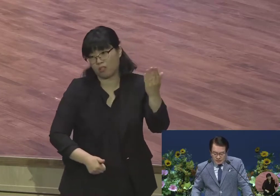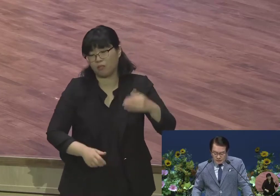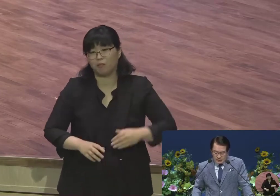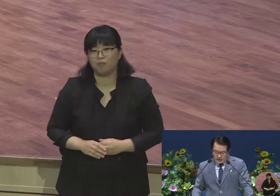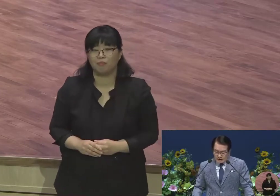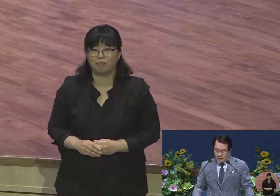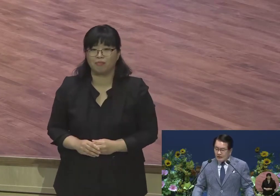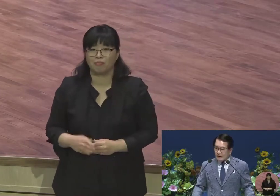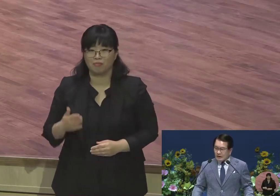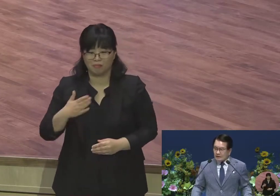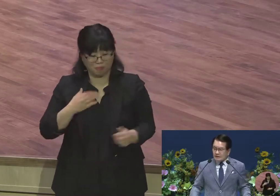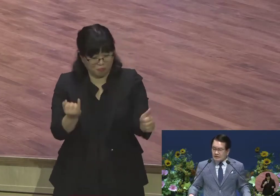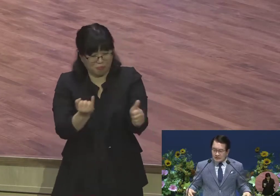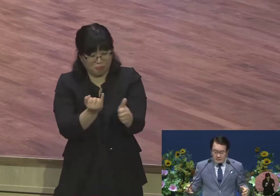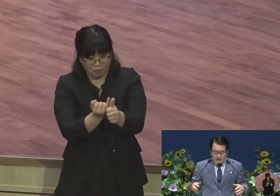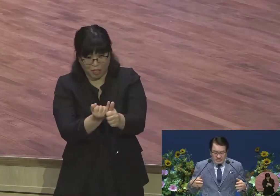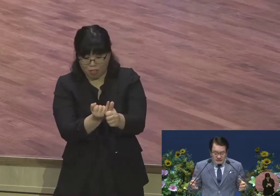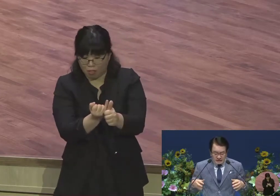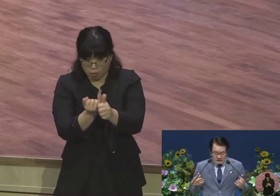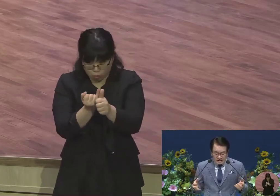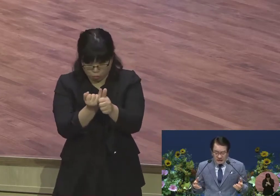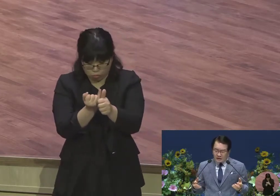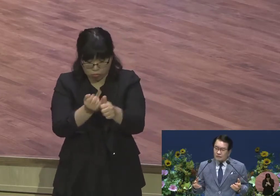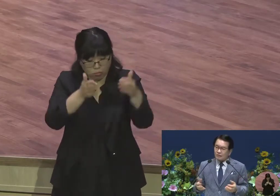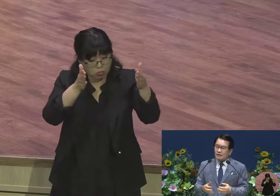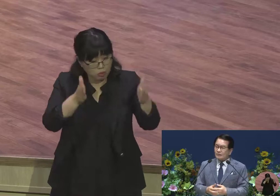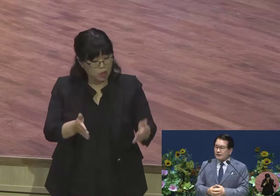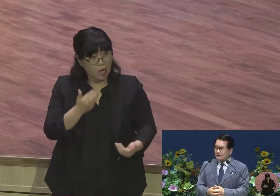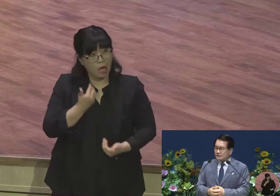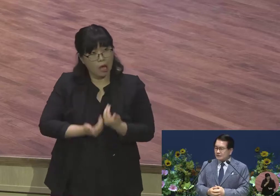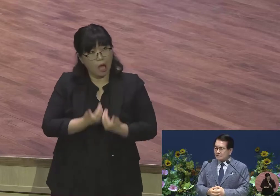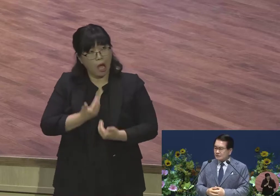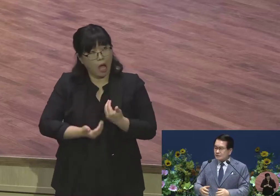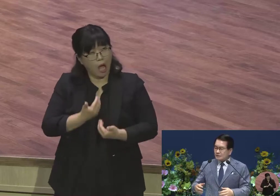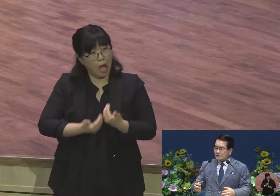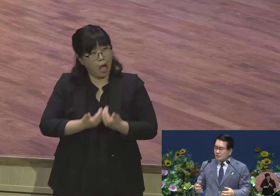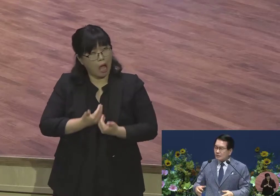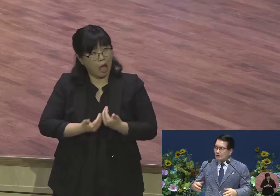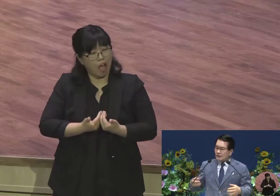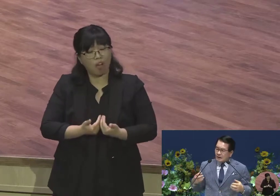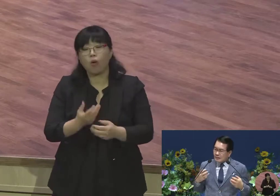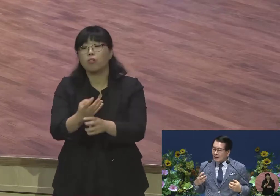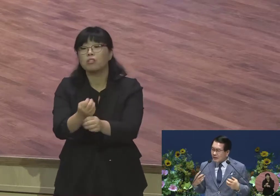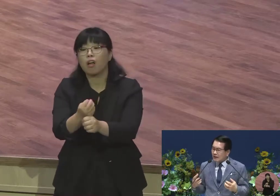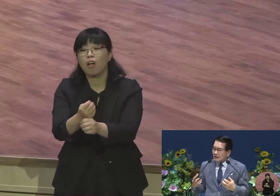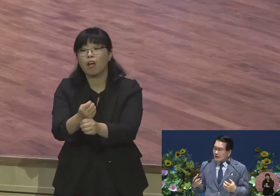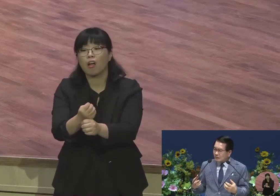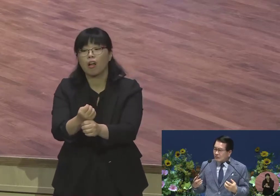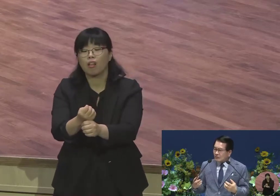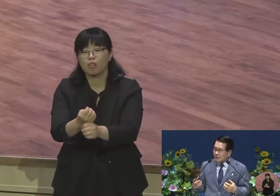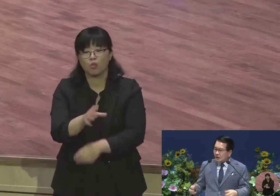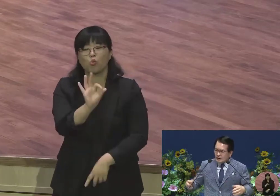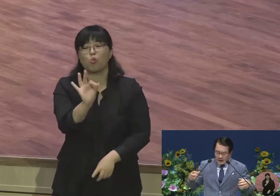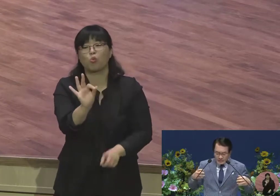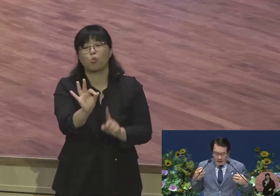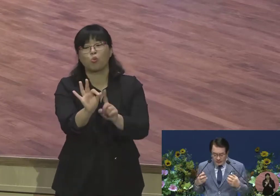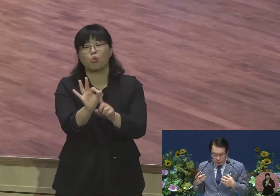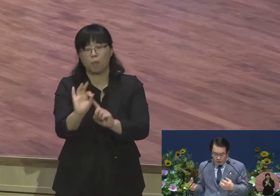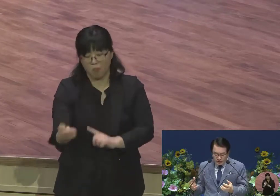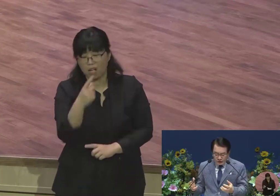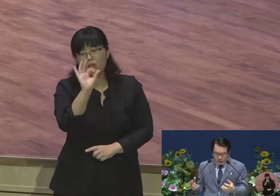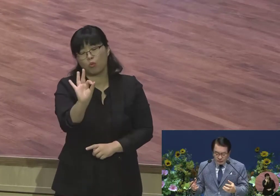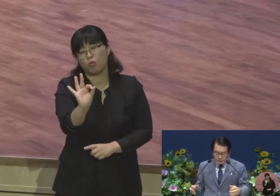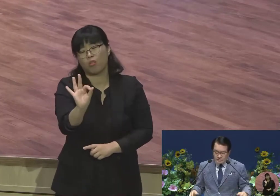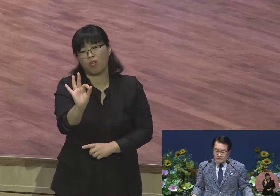부부 사이에 대화하다가 언제 트러블이 생기느냐 돈 때문에 또 내 마음 알아달라고 왜 내